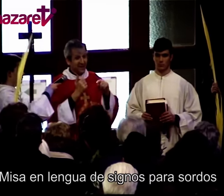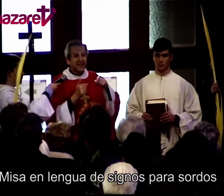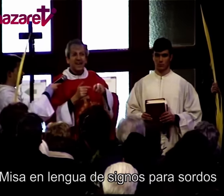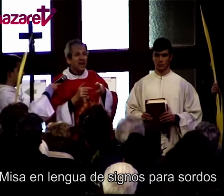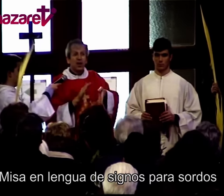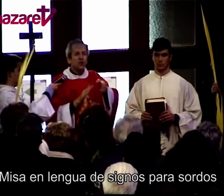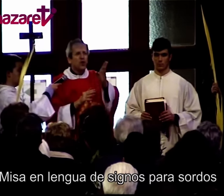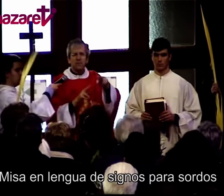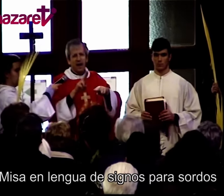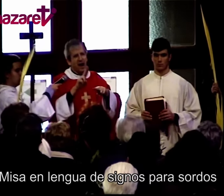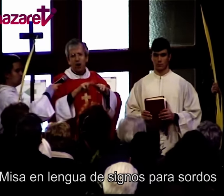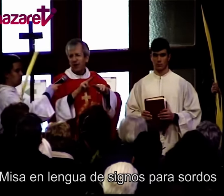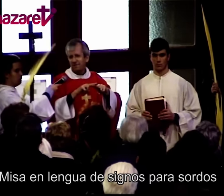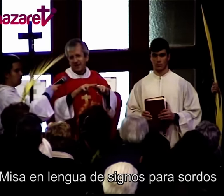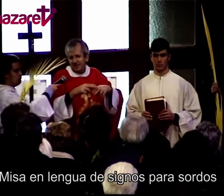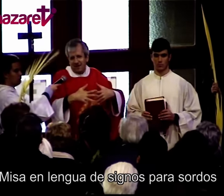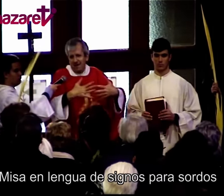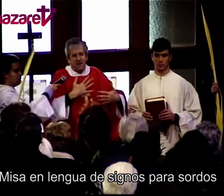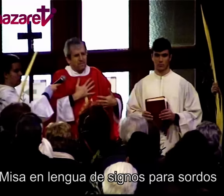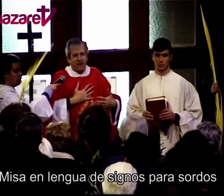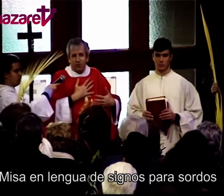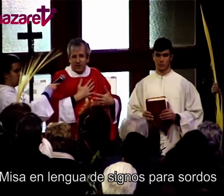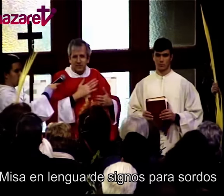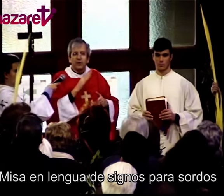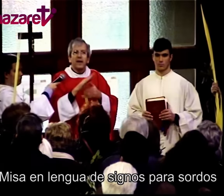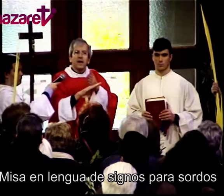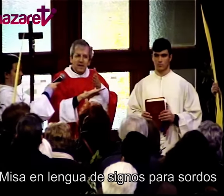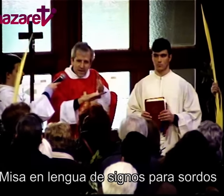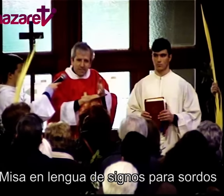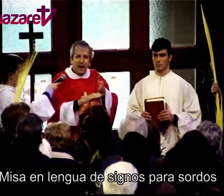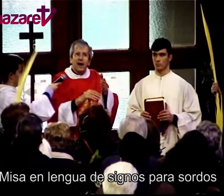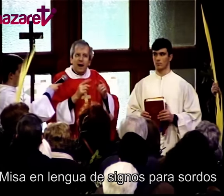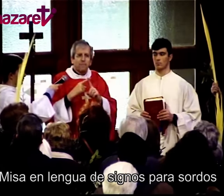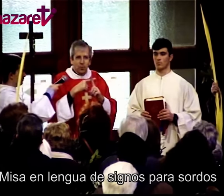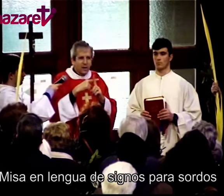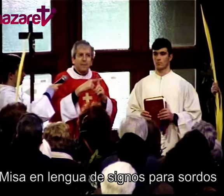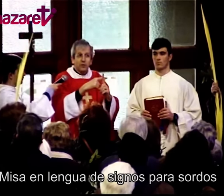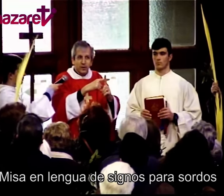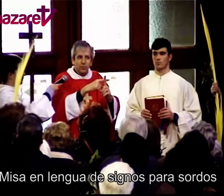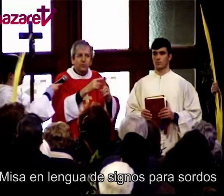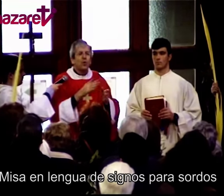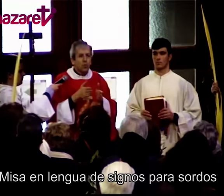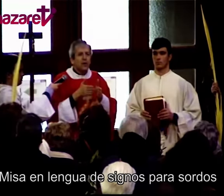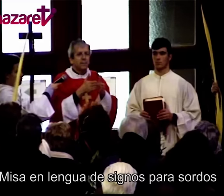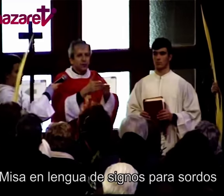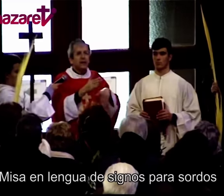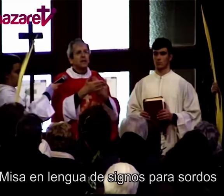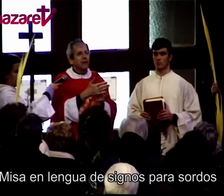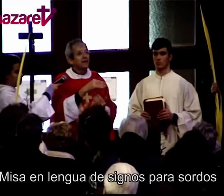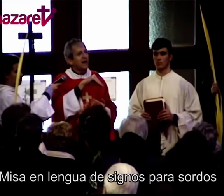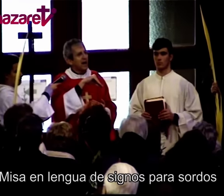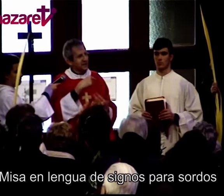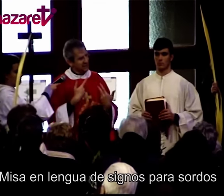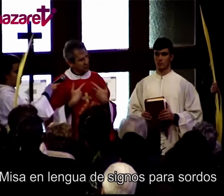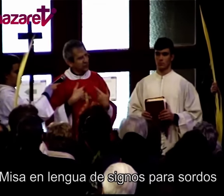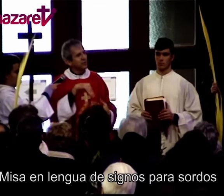sabía que no iba a una fiesta para gozar, sino que iba por un camino de cruz, un camino que le